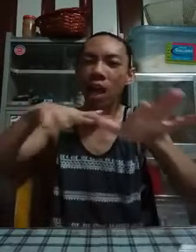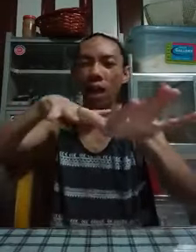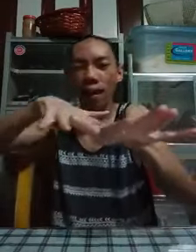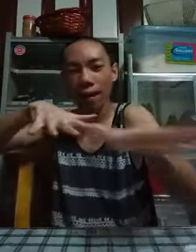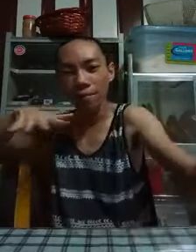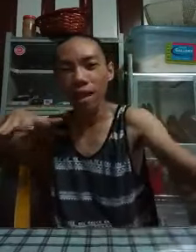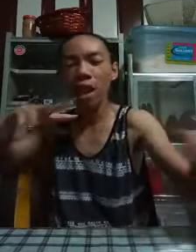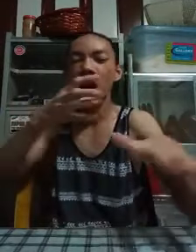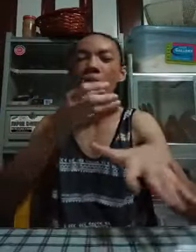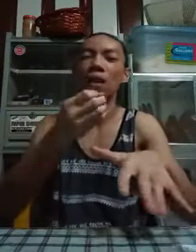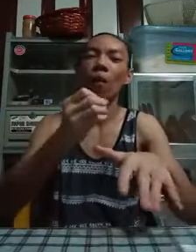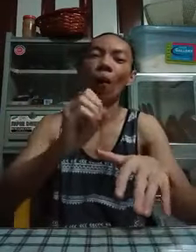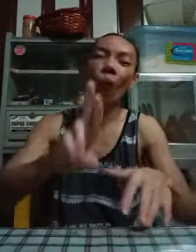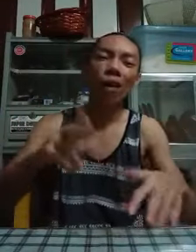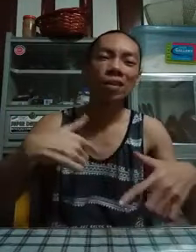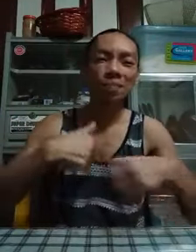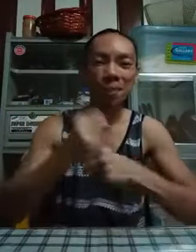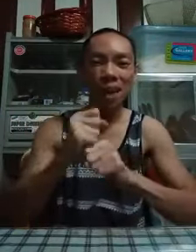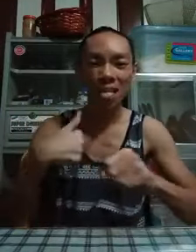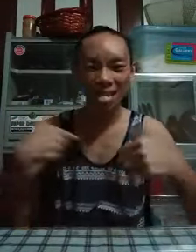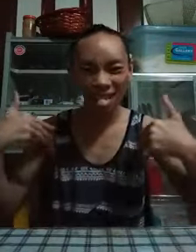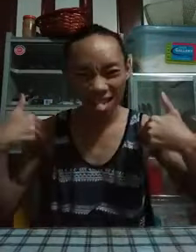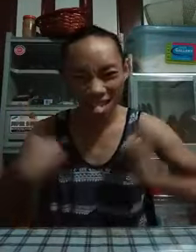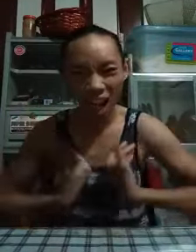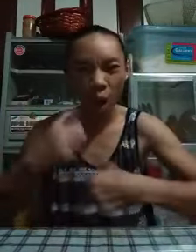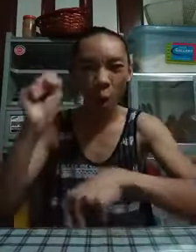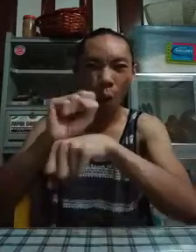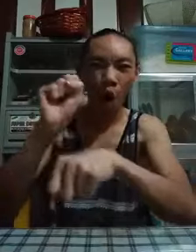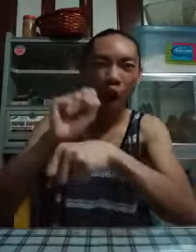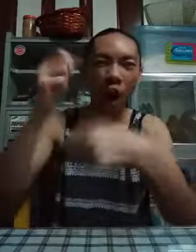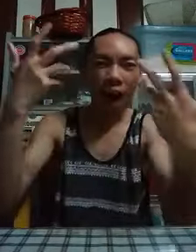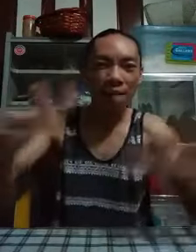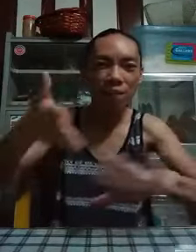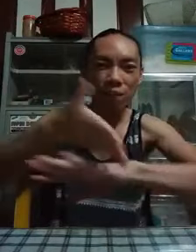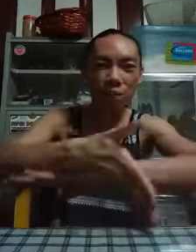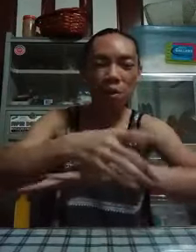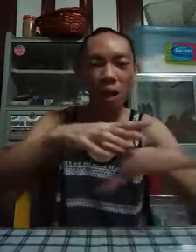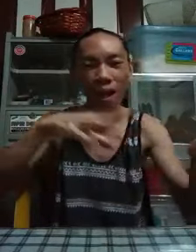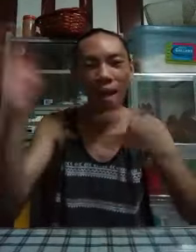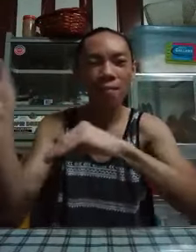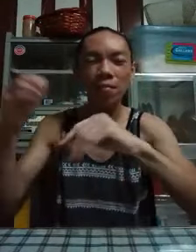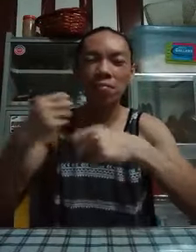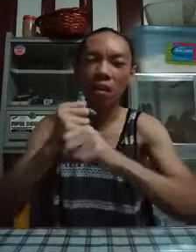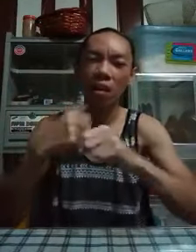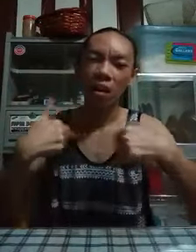Wala ibig sabihin yung sinabi ko sa mga mo. Wala na ka. Papatawad